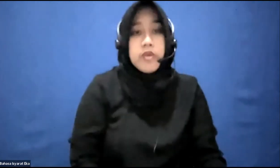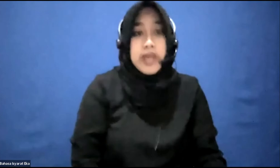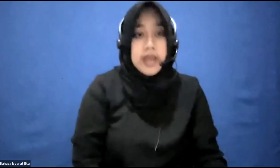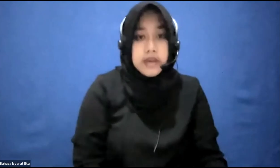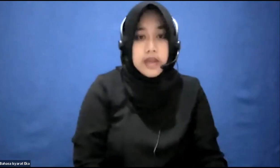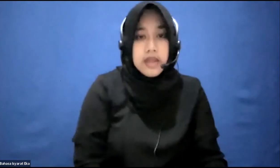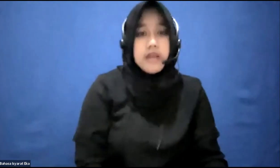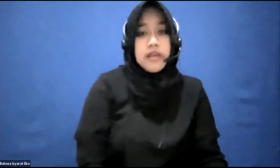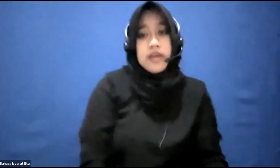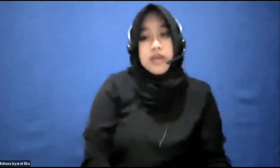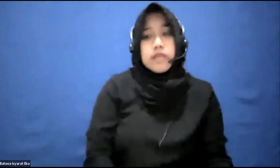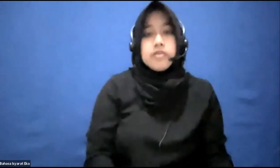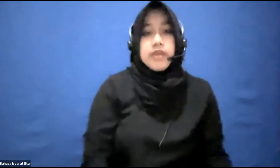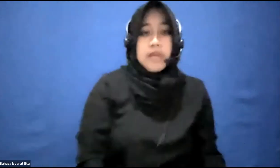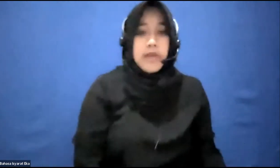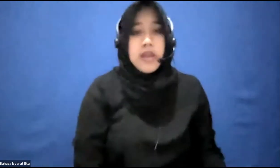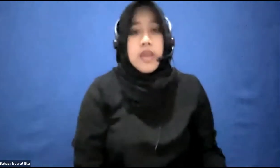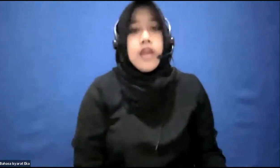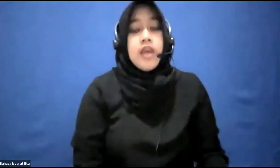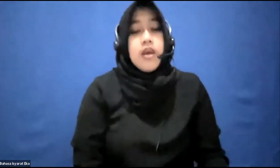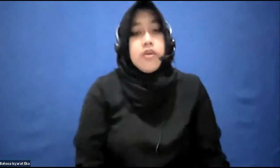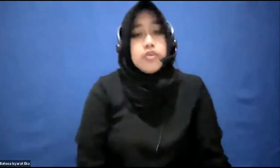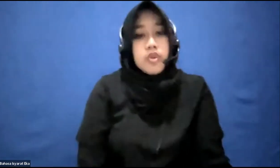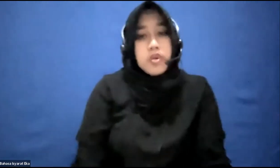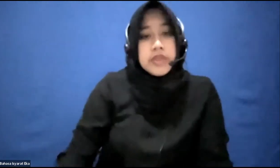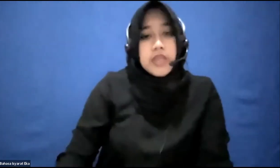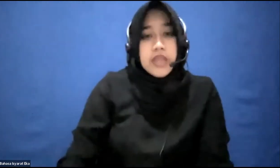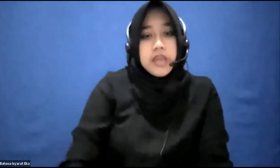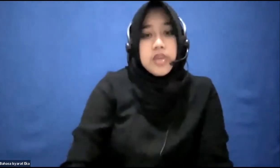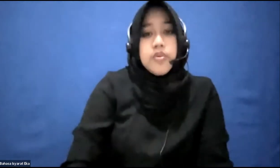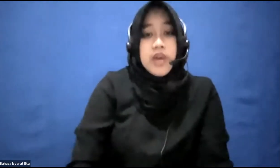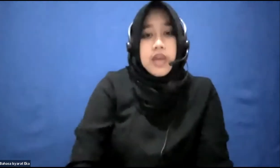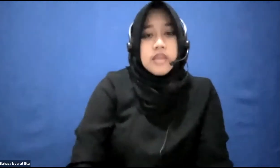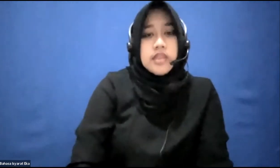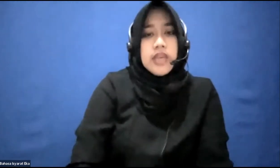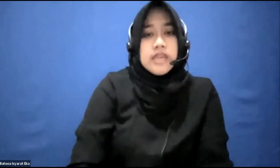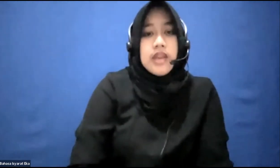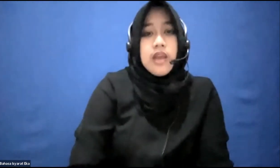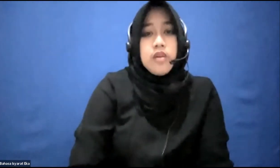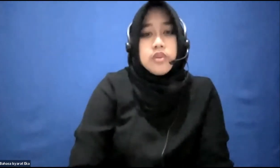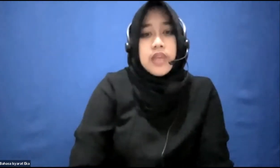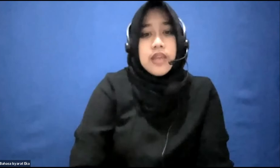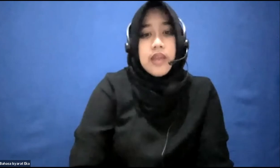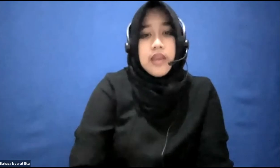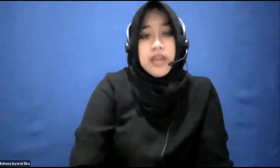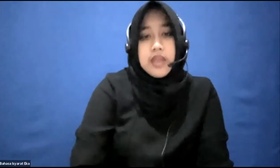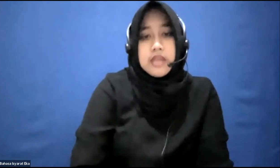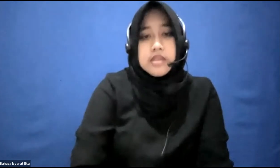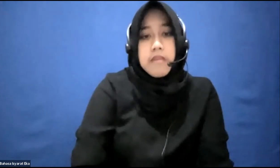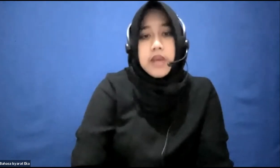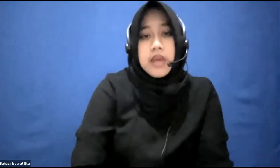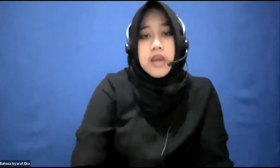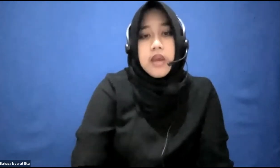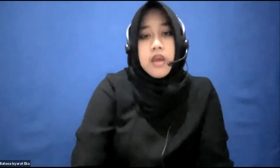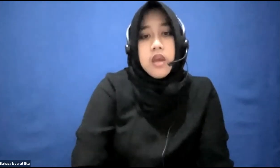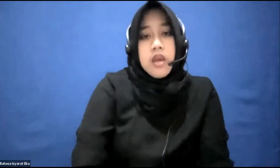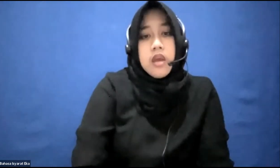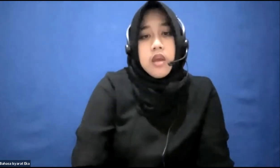Apakah diperbolehkan, Kak? Atau seperti apa? Untuk pertanyaan yang kedua, saya selalu tanya-tanya nih